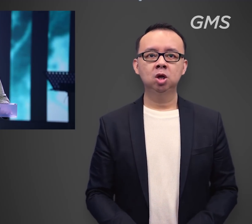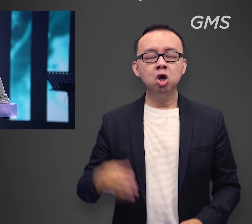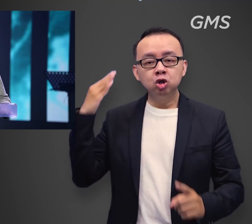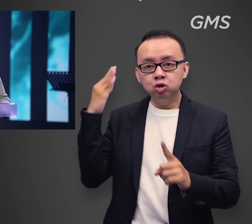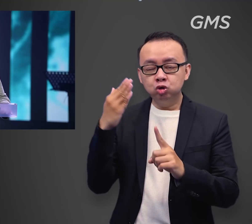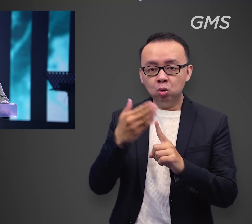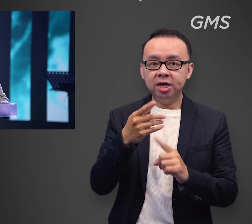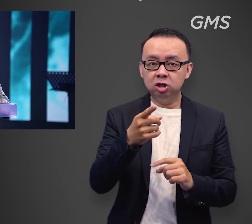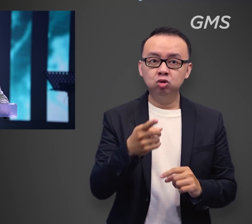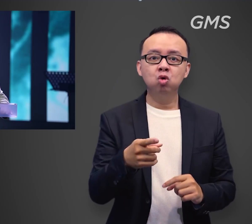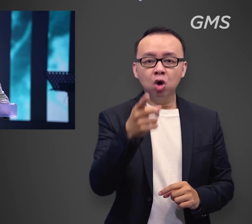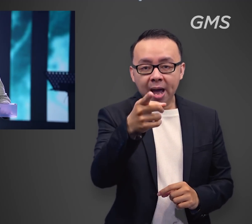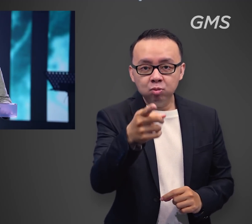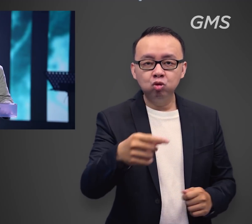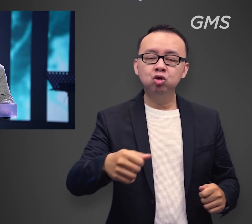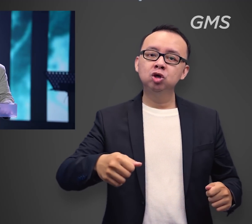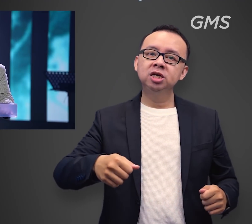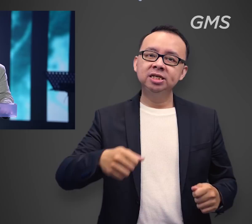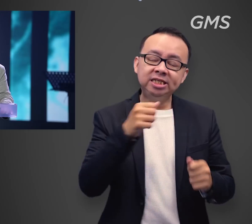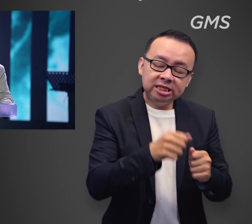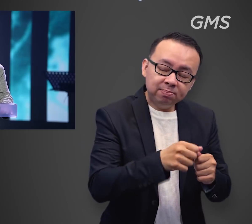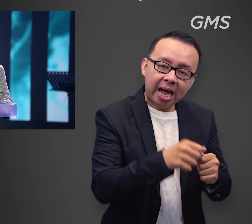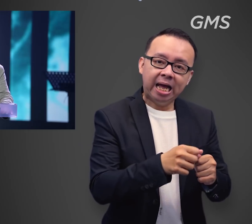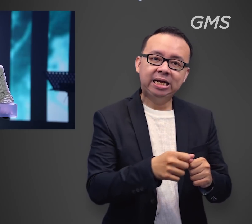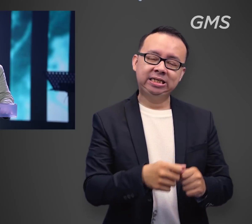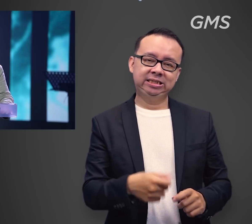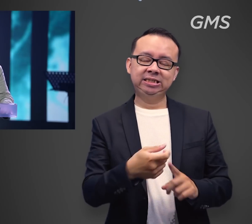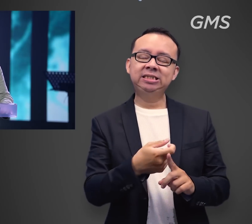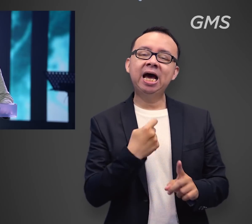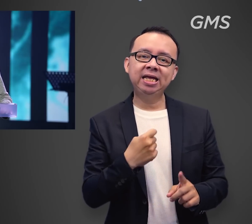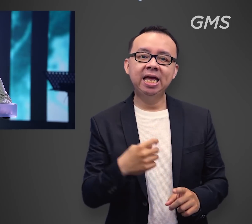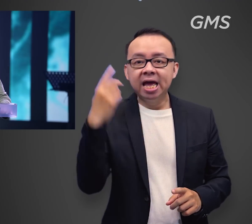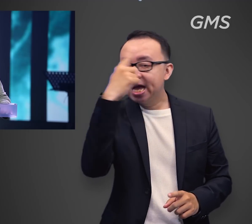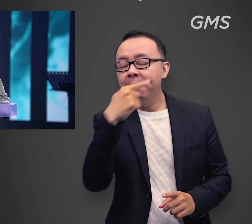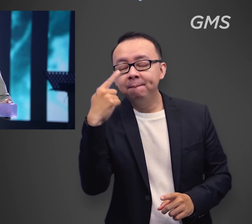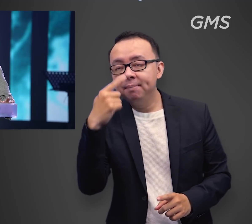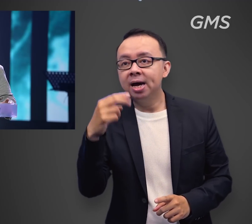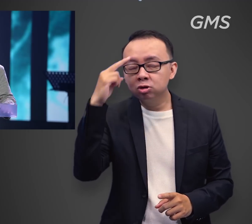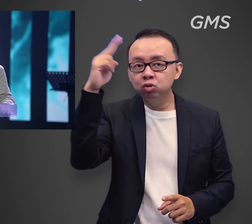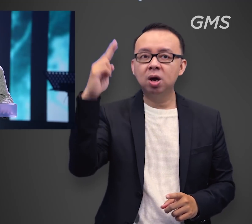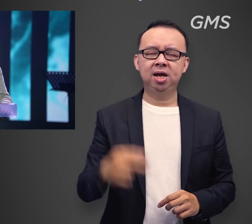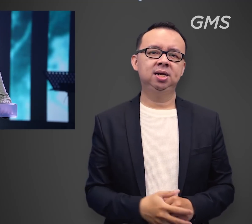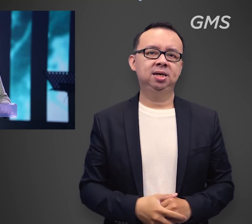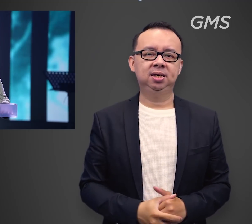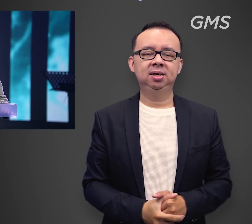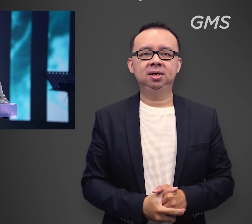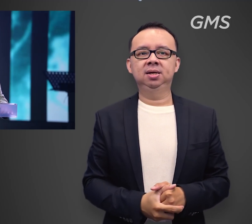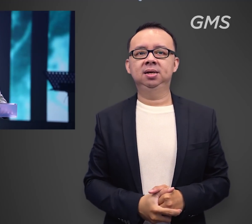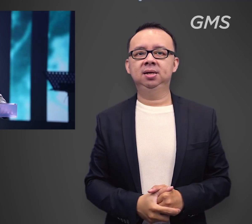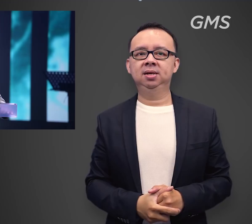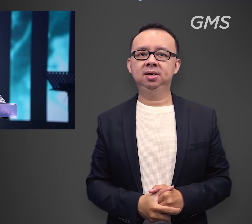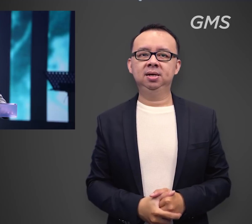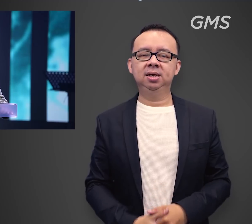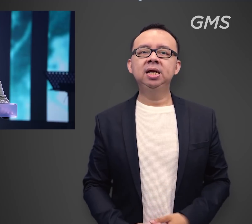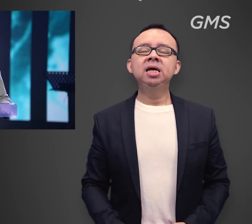gambar Allah, yaitu pria dan wanita. Jadi kita ini menurut penciptaan secara genre ya, bukan kehidupan. Secara genre kita